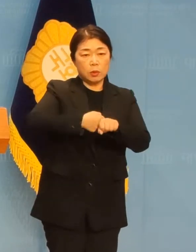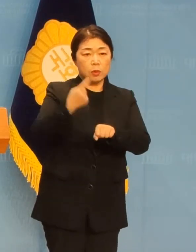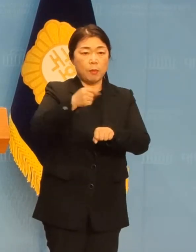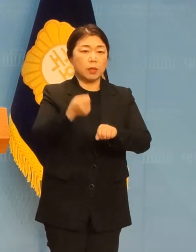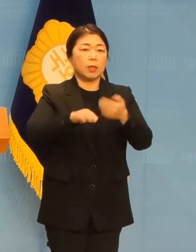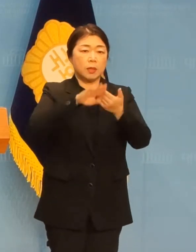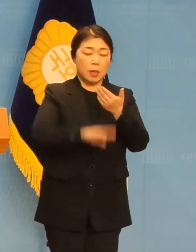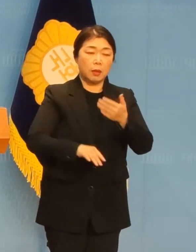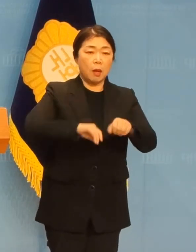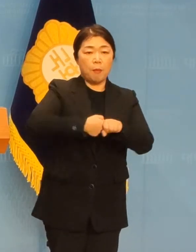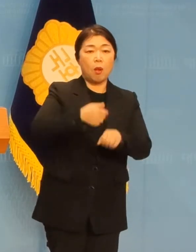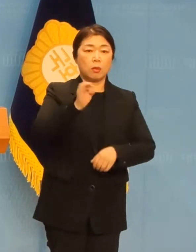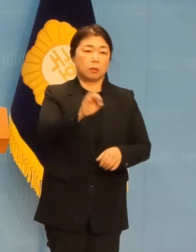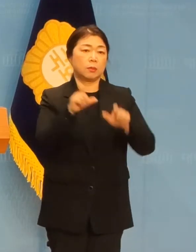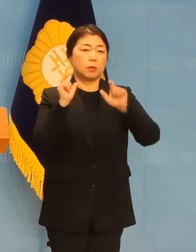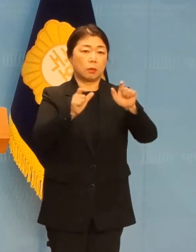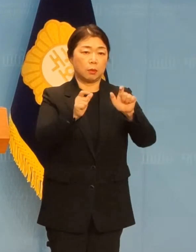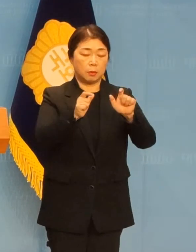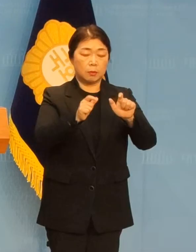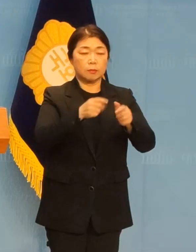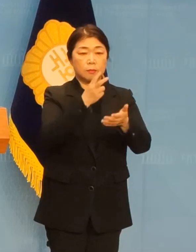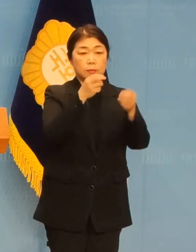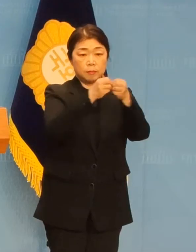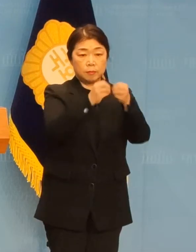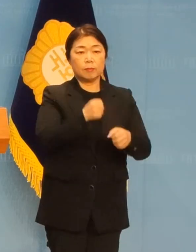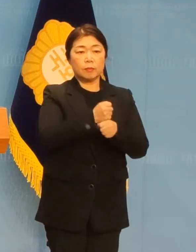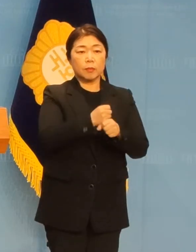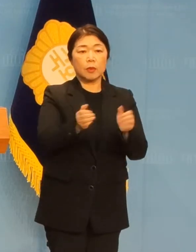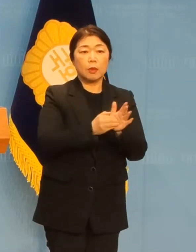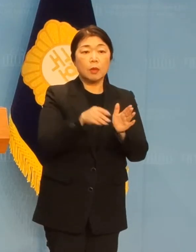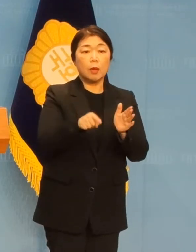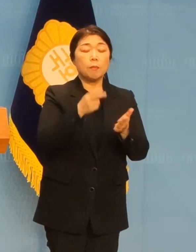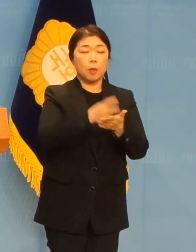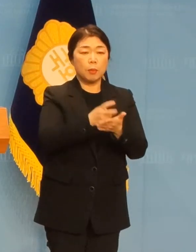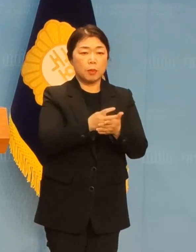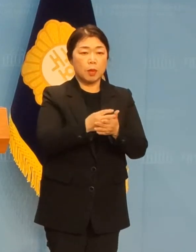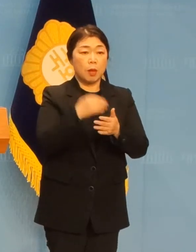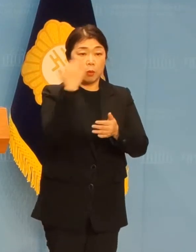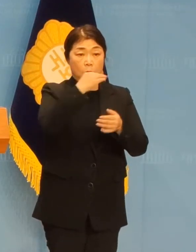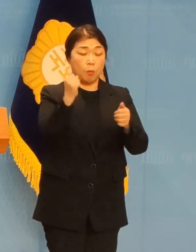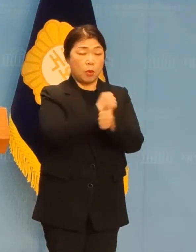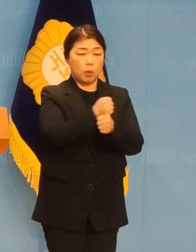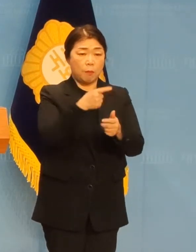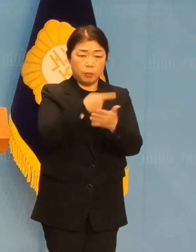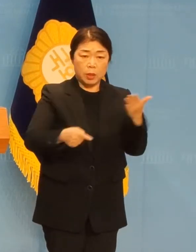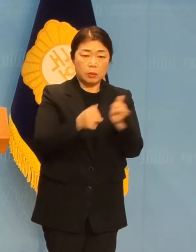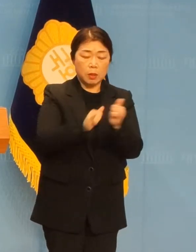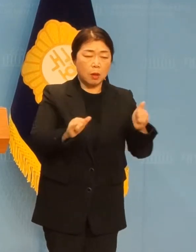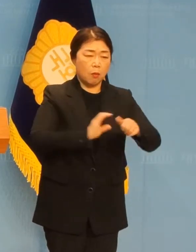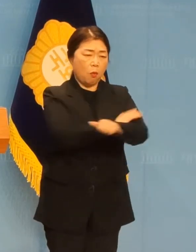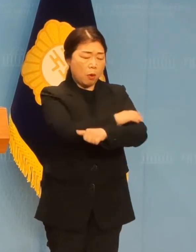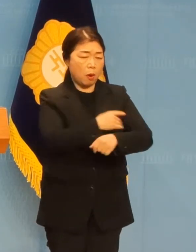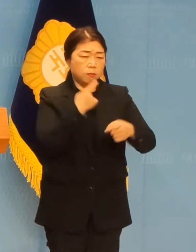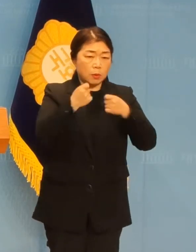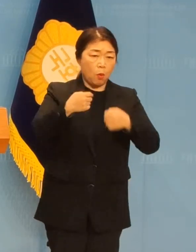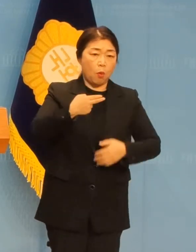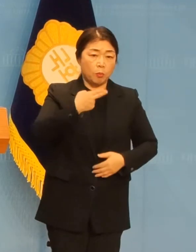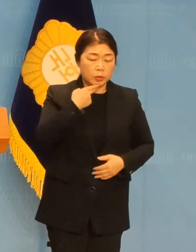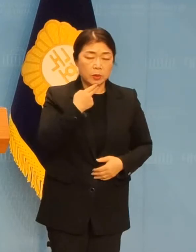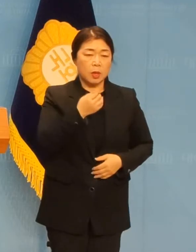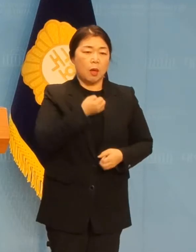원 이하의 벌금에 처합니다. 이 법안은 성폭력 피해자가 권력의 압박 없이